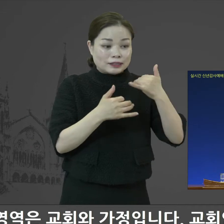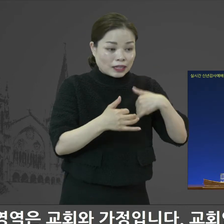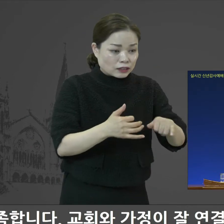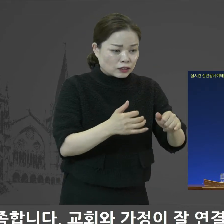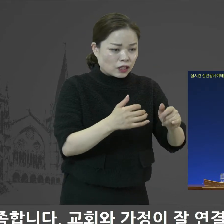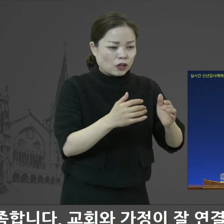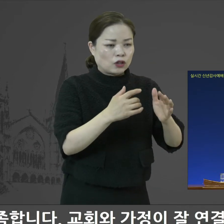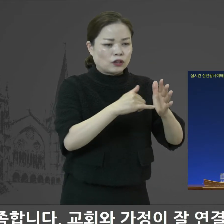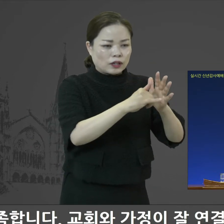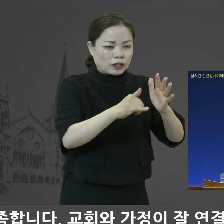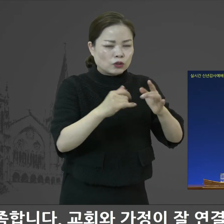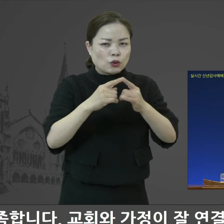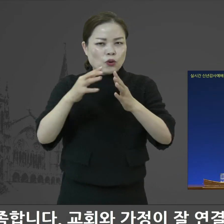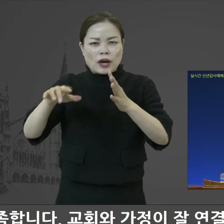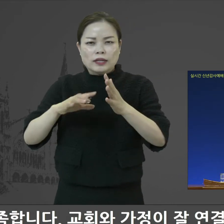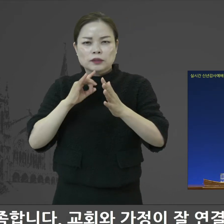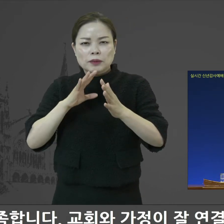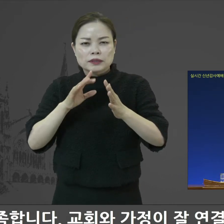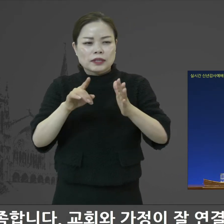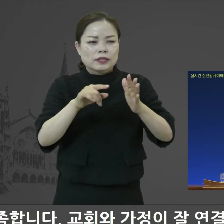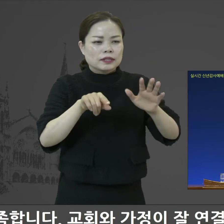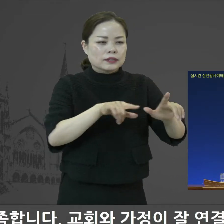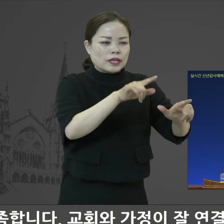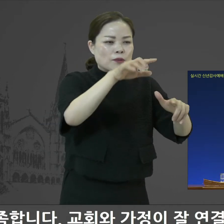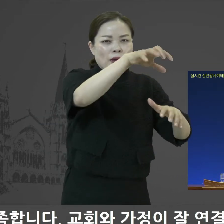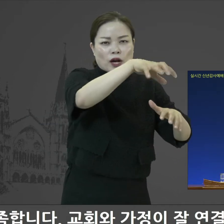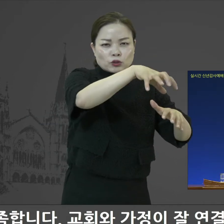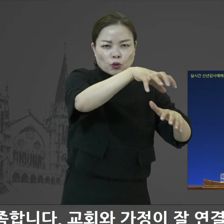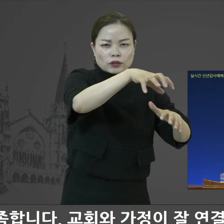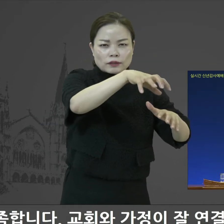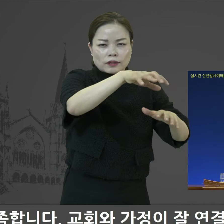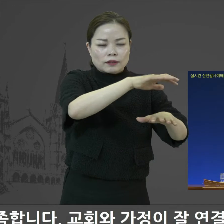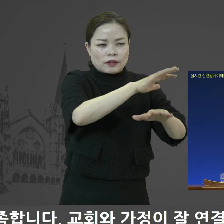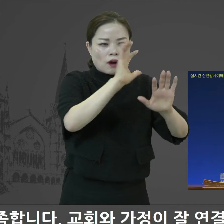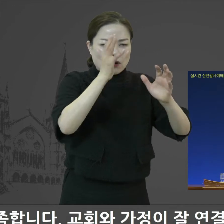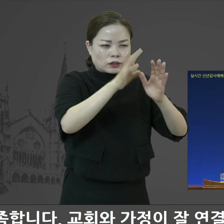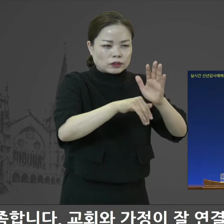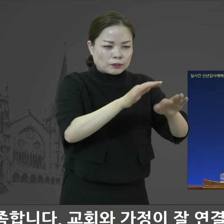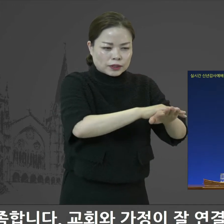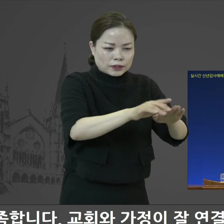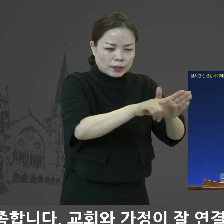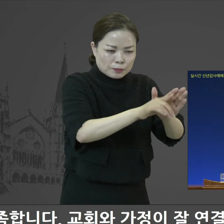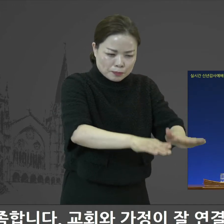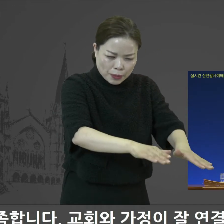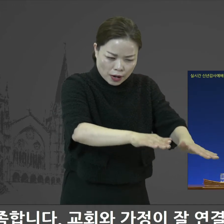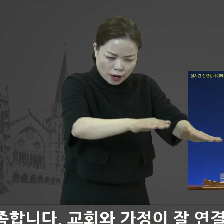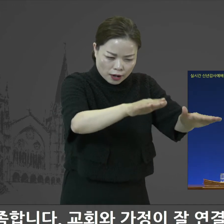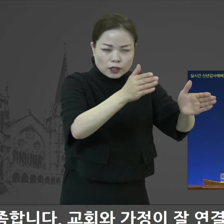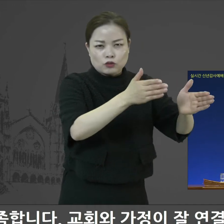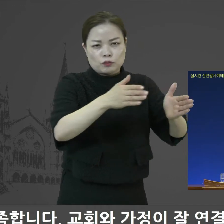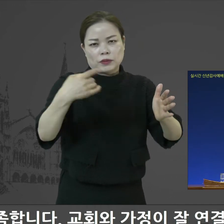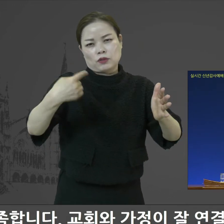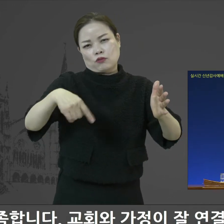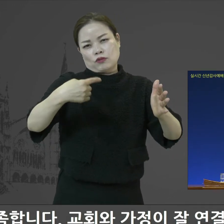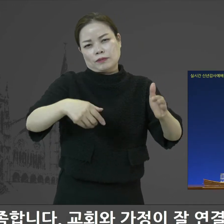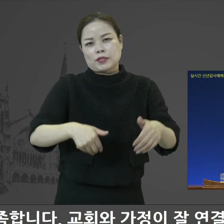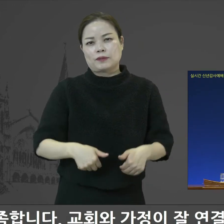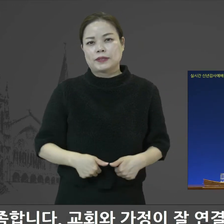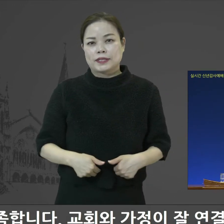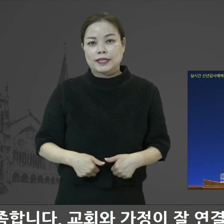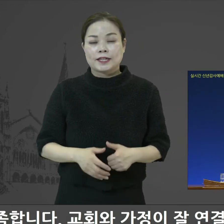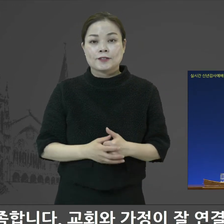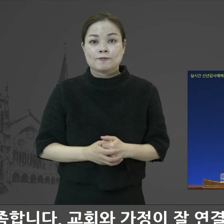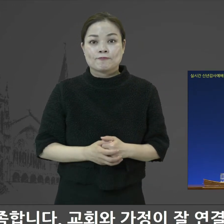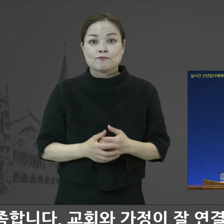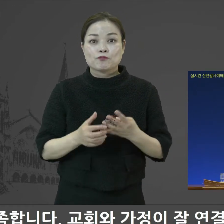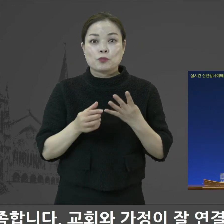것이 아니라 삶의 자리에서 신앙생활을 잘 할 수 있도록 어려서부터 우리 자녀들을 준비시켜야 하는 것이죠.